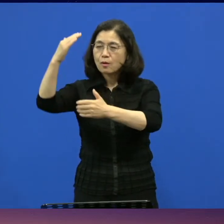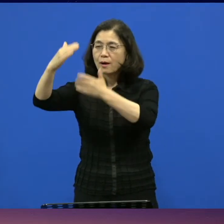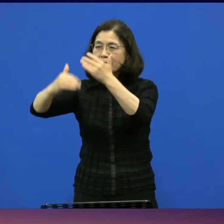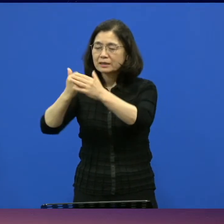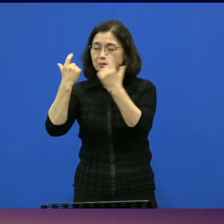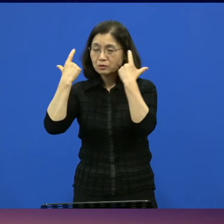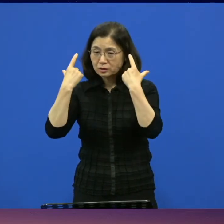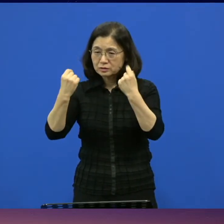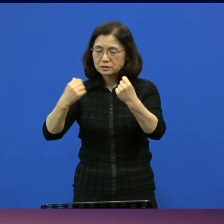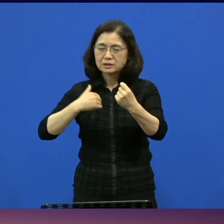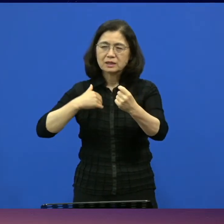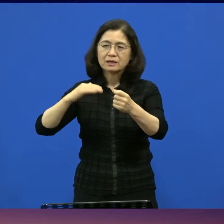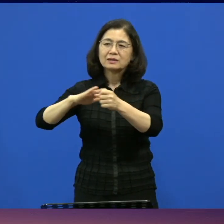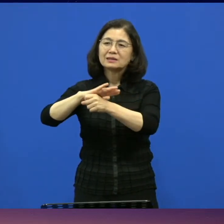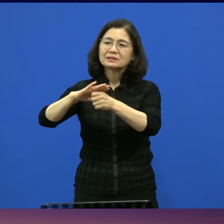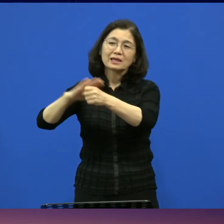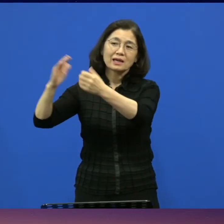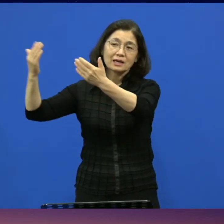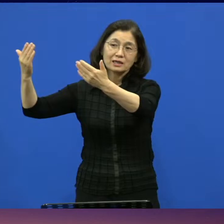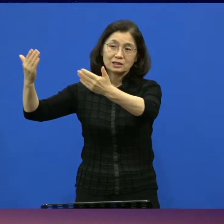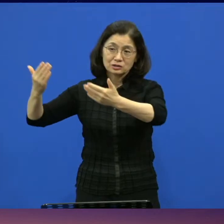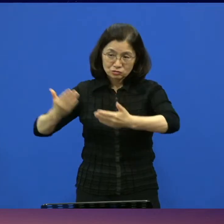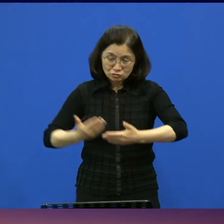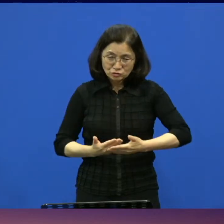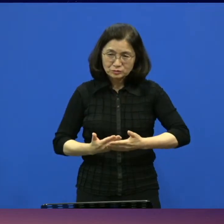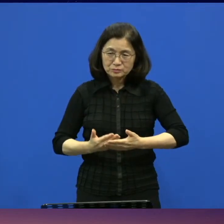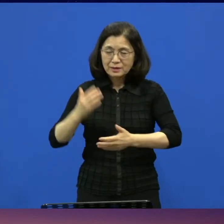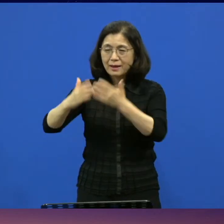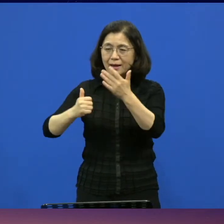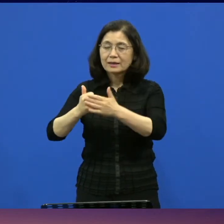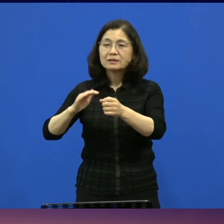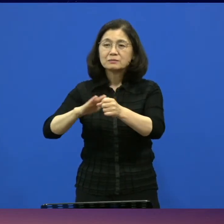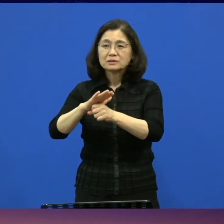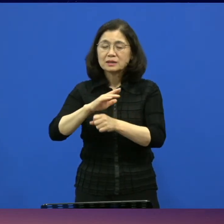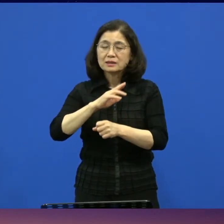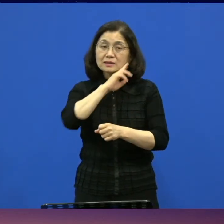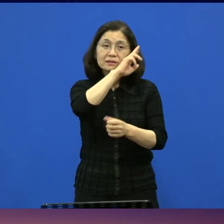거예요. 그 사랑을 의심하지 말라는 거예요.